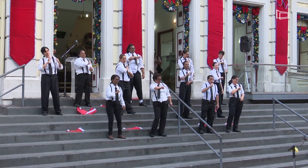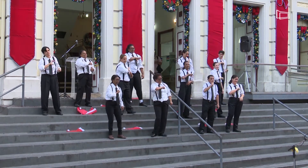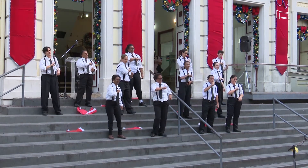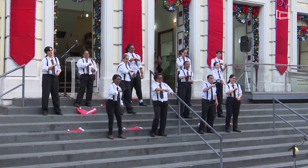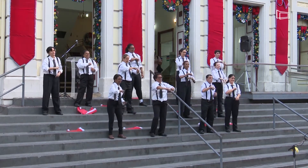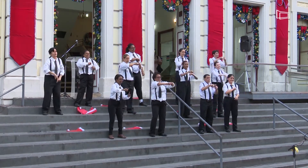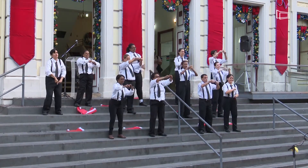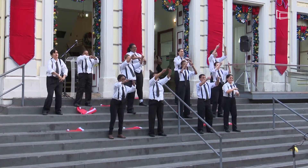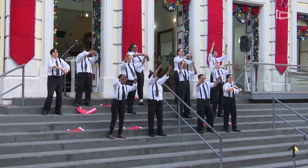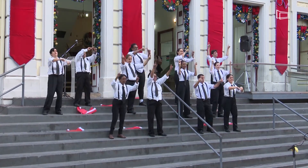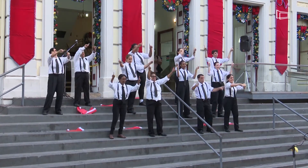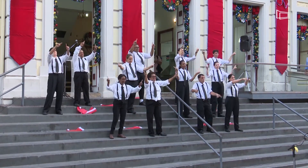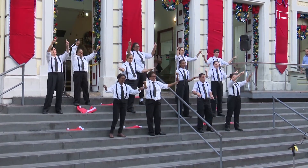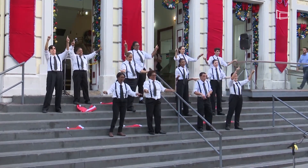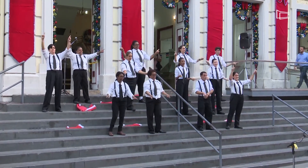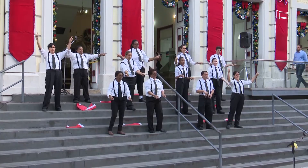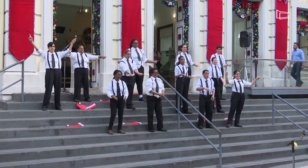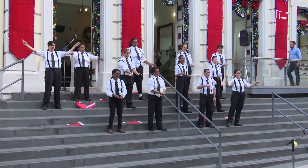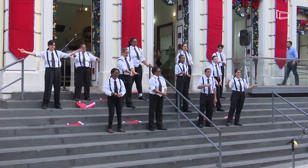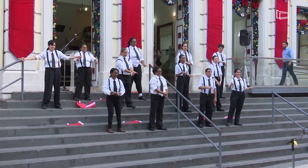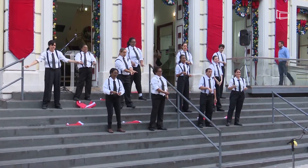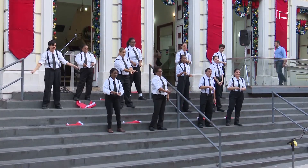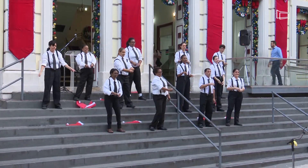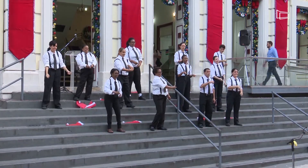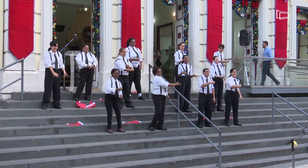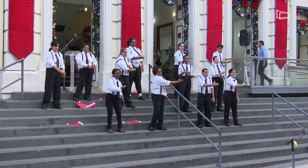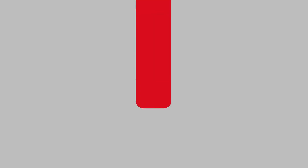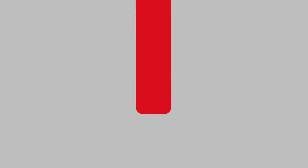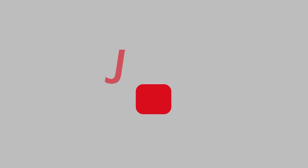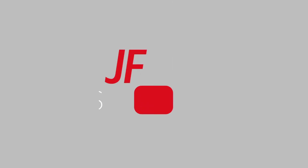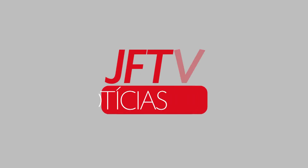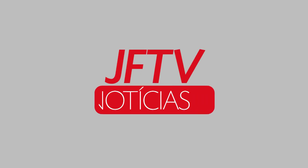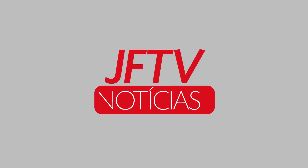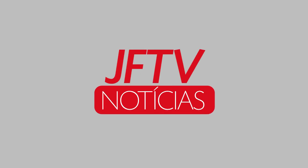amor por você